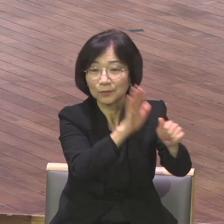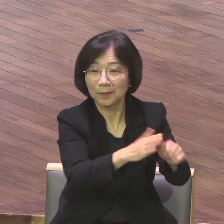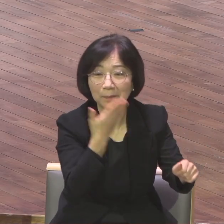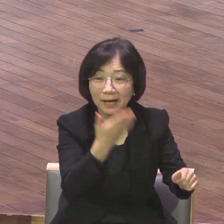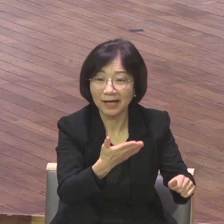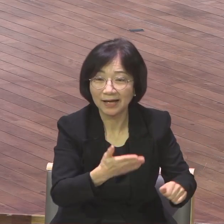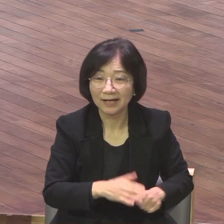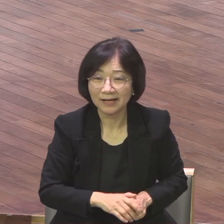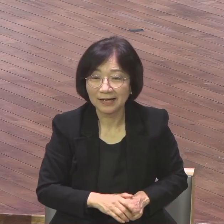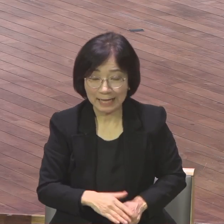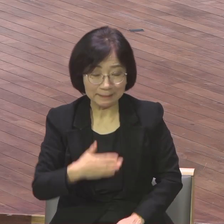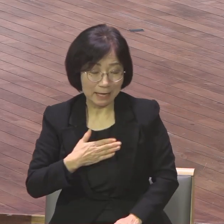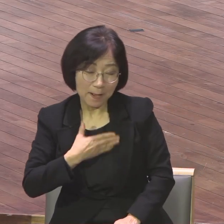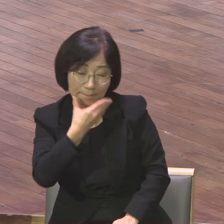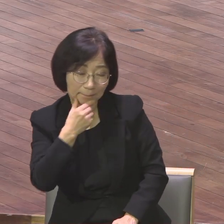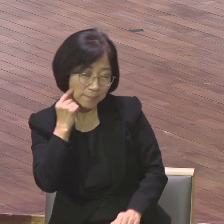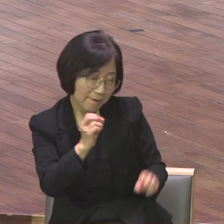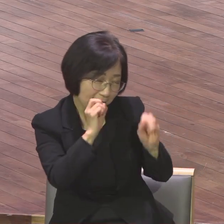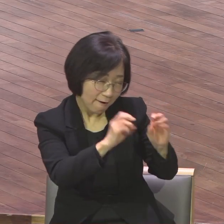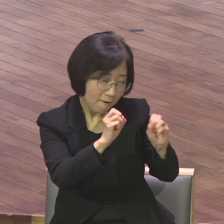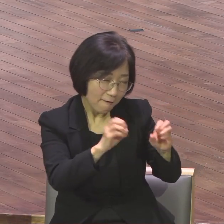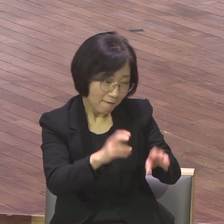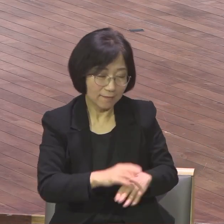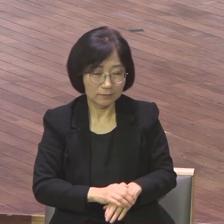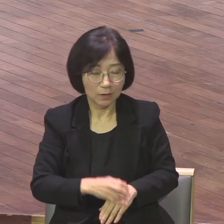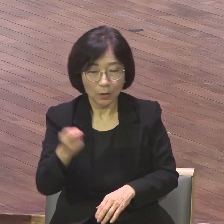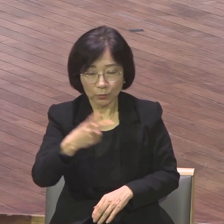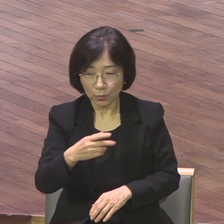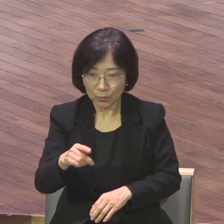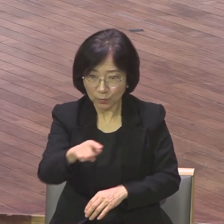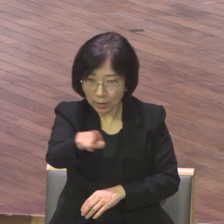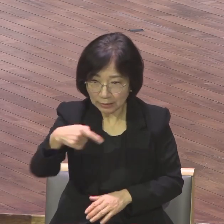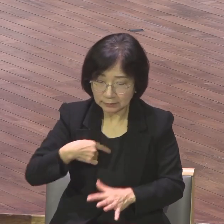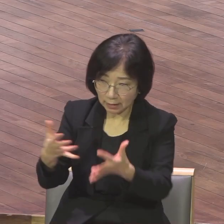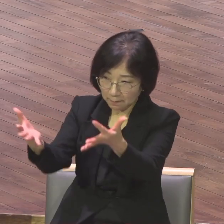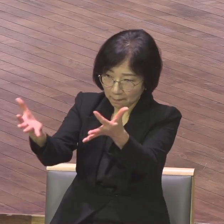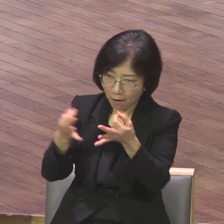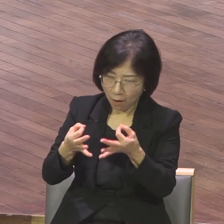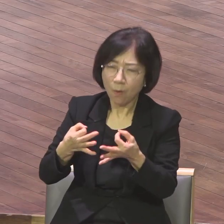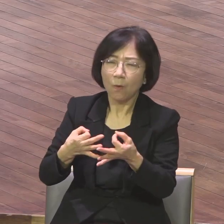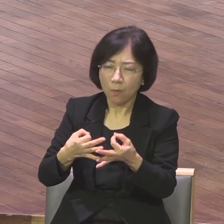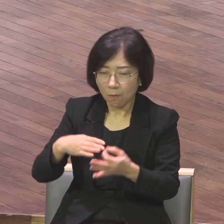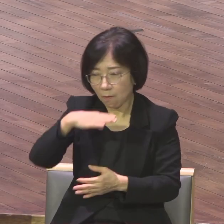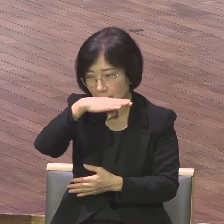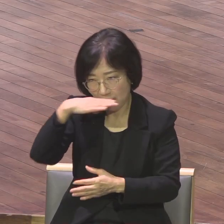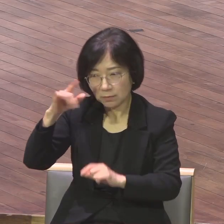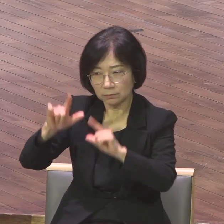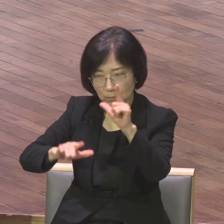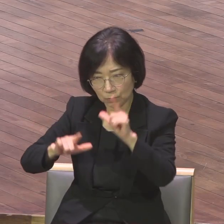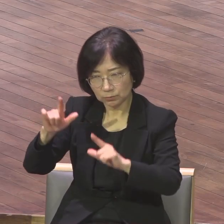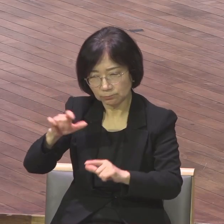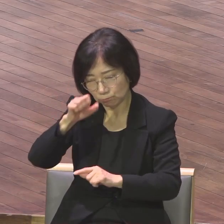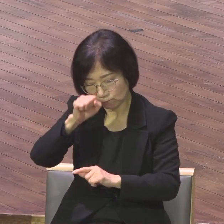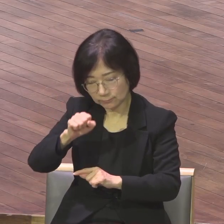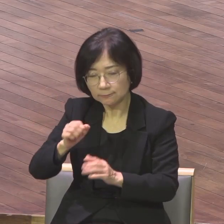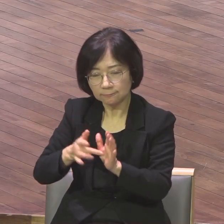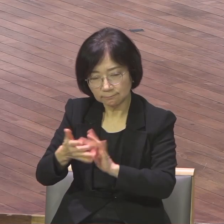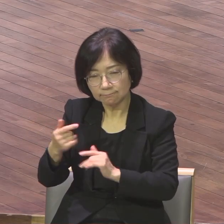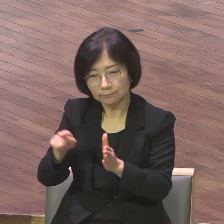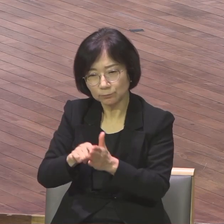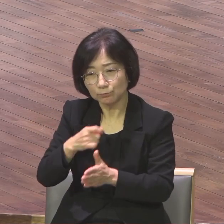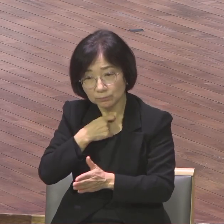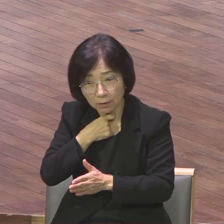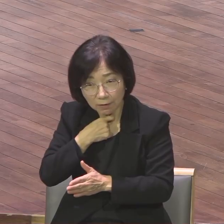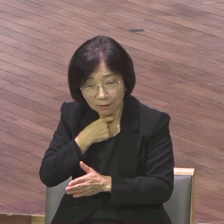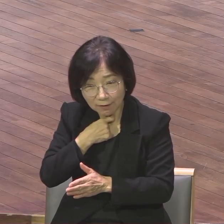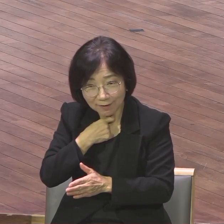복음 전도를 통해서 내 삶의 모습을 통해서 예수 향기가 흘러나가는 것. 여러분 주변에 많은